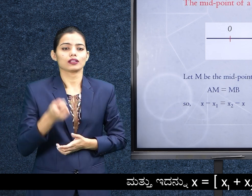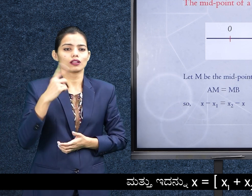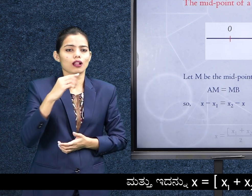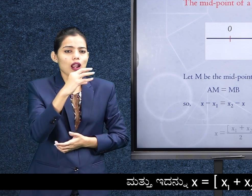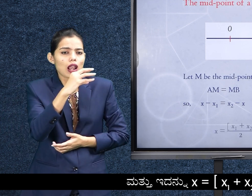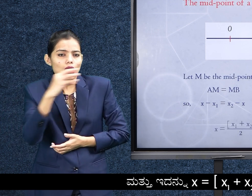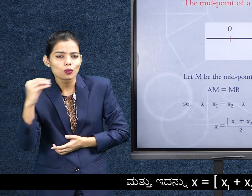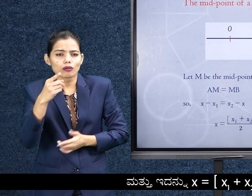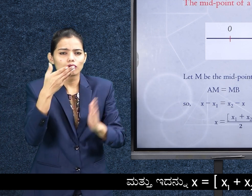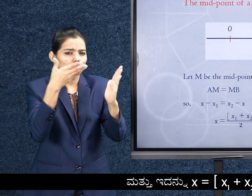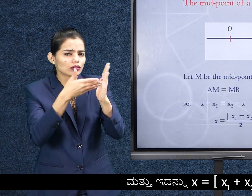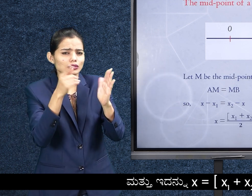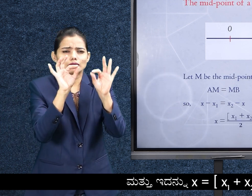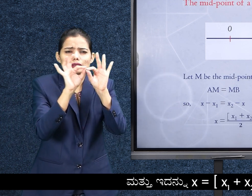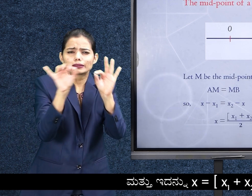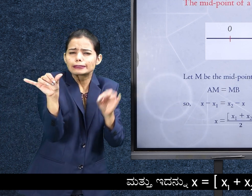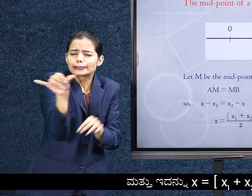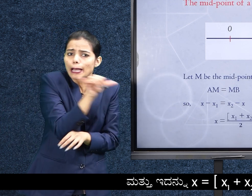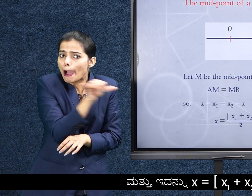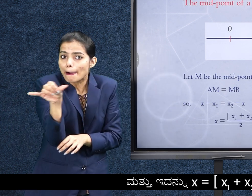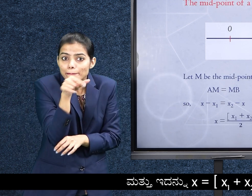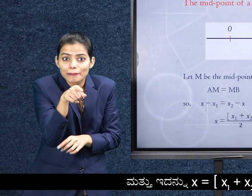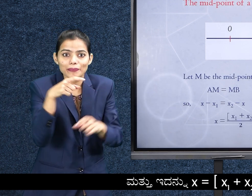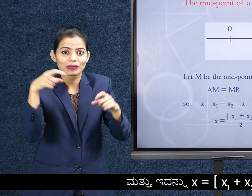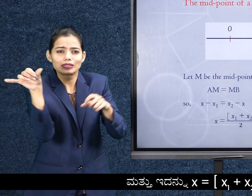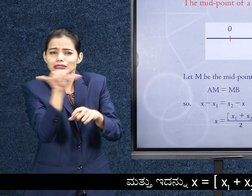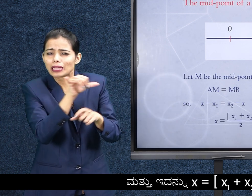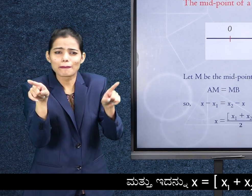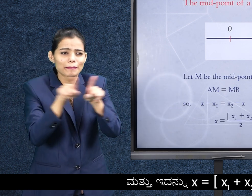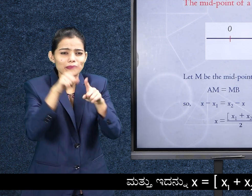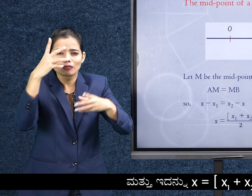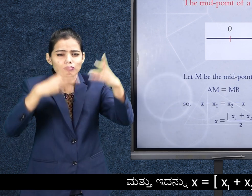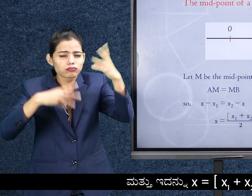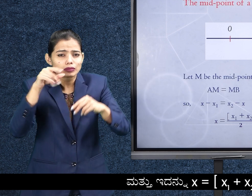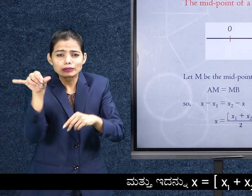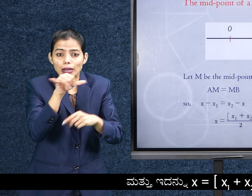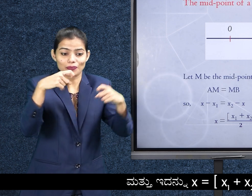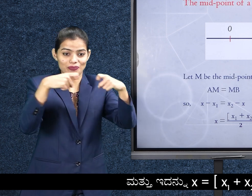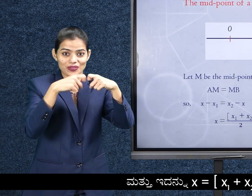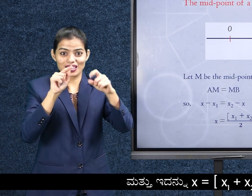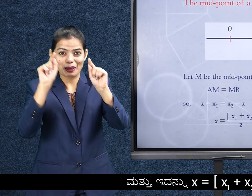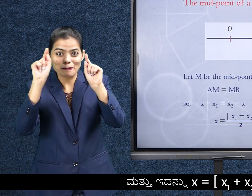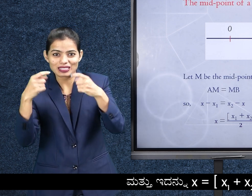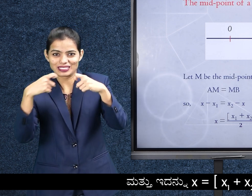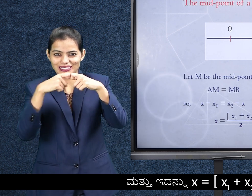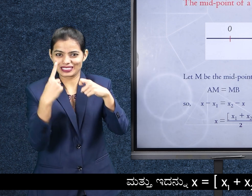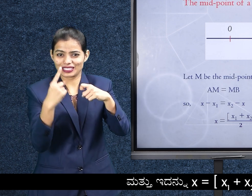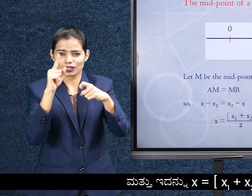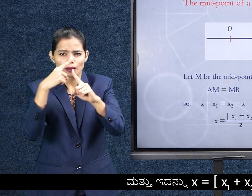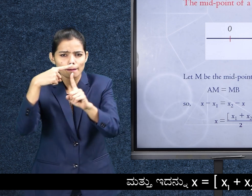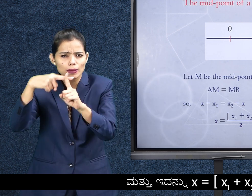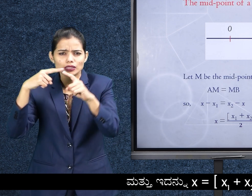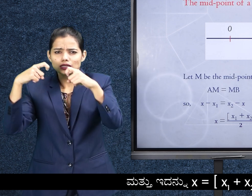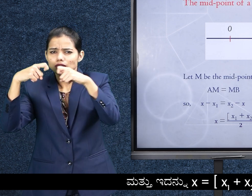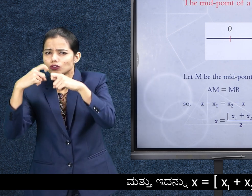ಮತ್ತು ಇದನ್ನು x x1 x2 2 ಗೆ ಸರಳೀಕರಿಸಲಾಗಿದೆ.